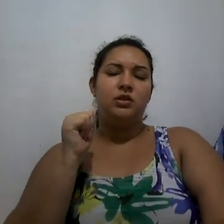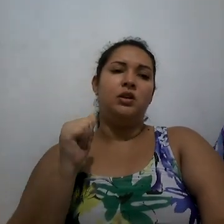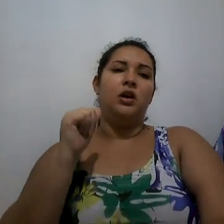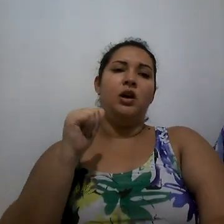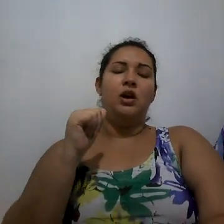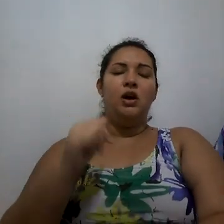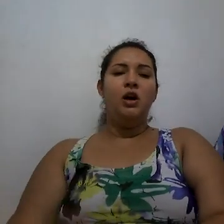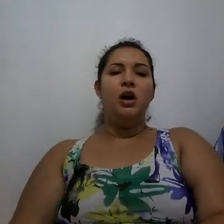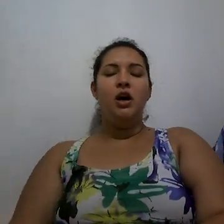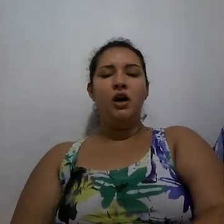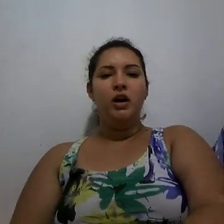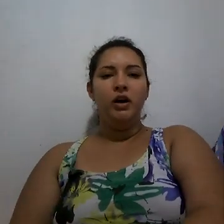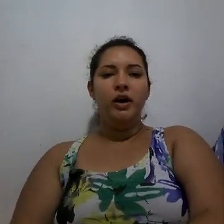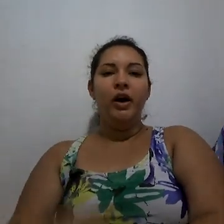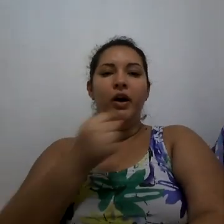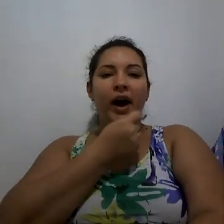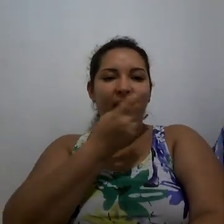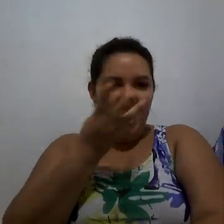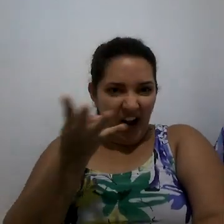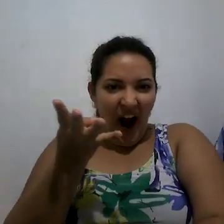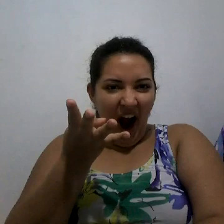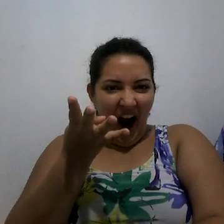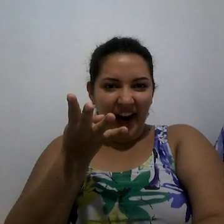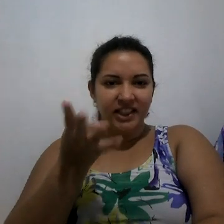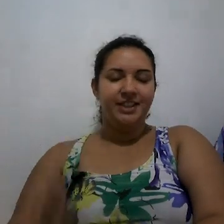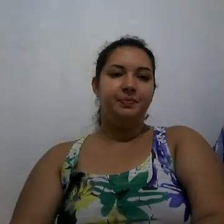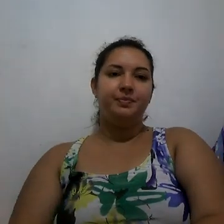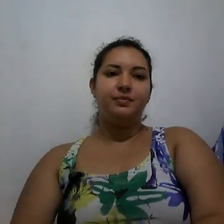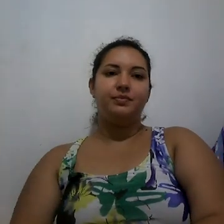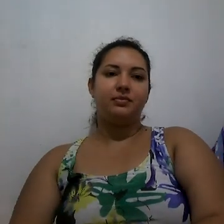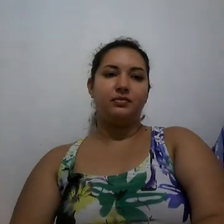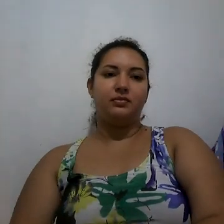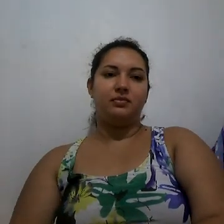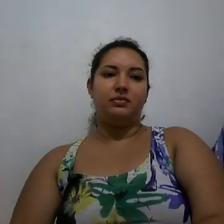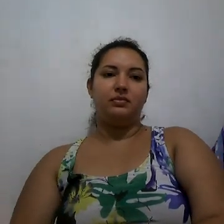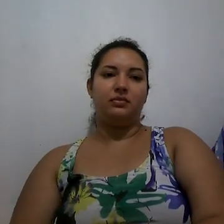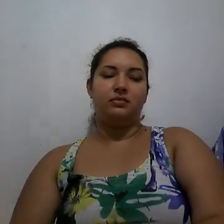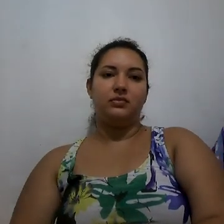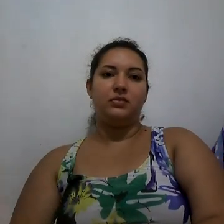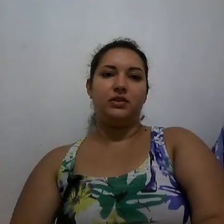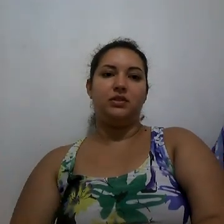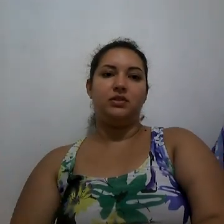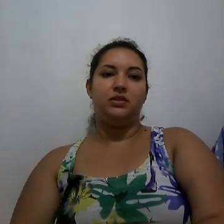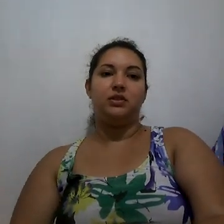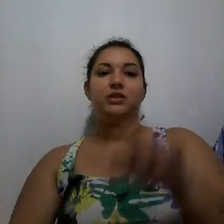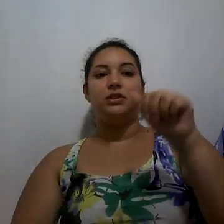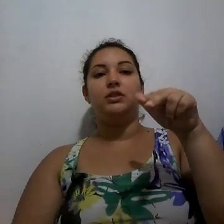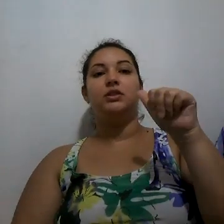conseguir aqui quantificar, vamos dizer, né, o teor, a quantidade desse analito aqui